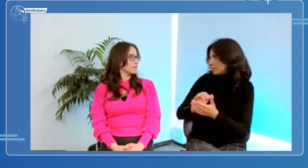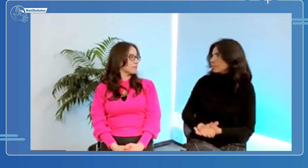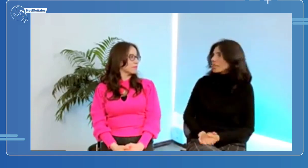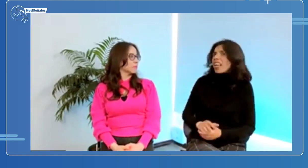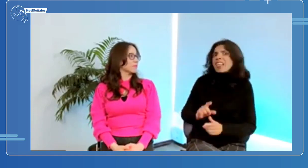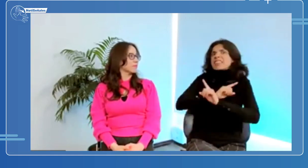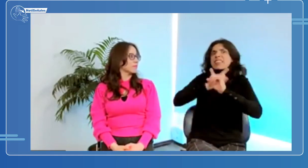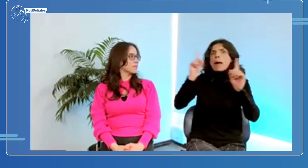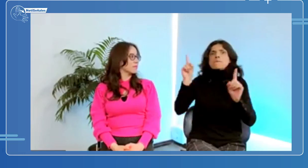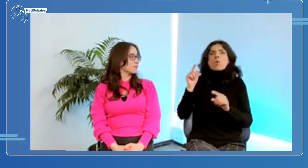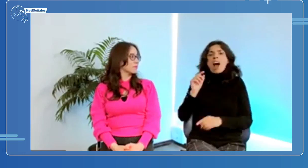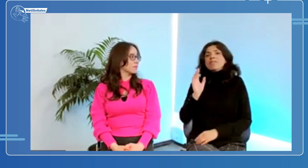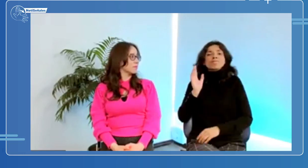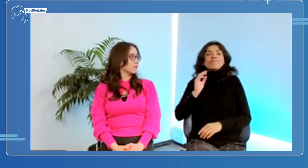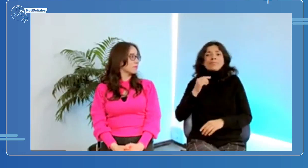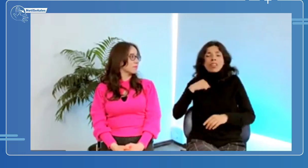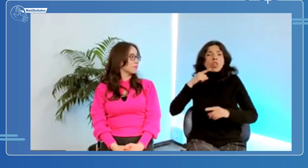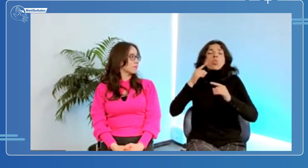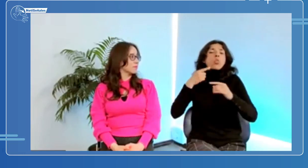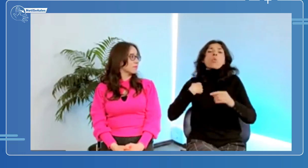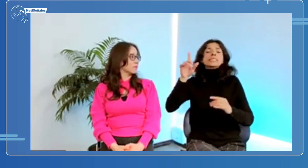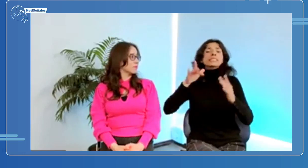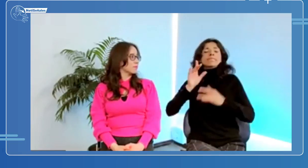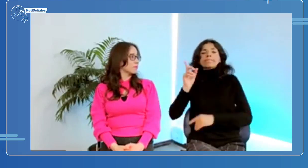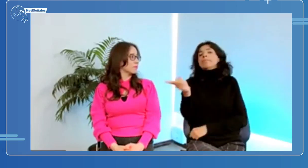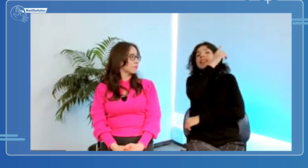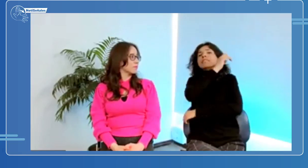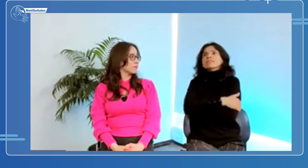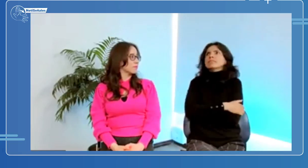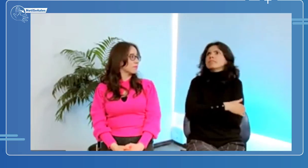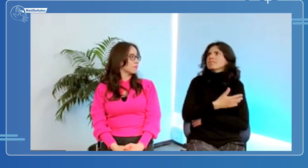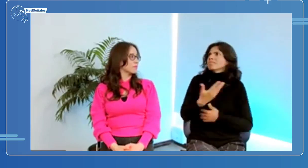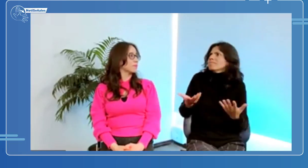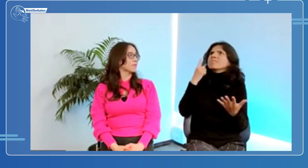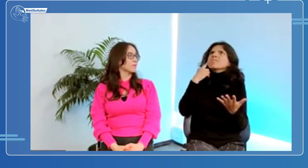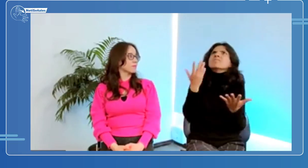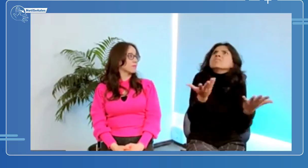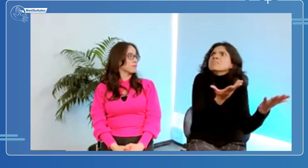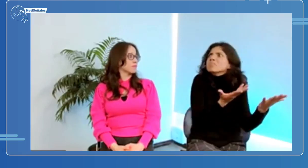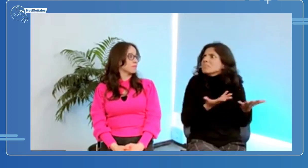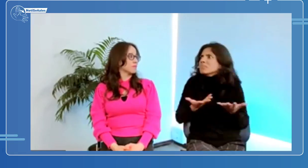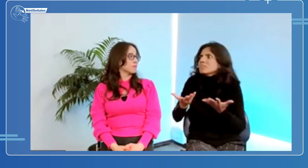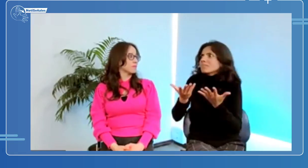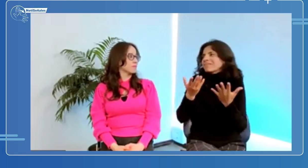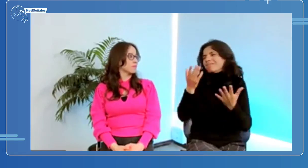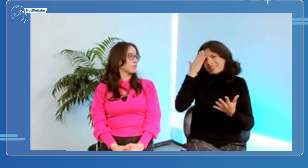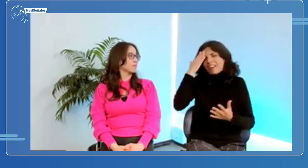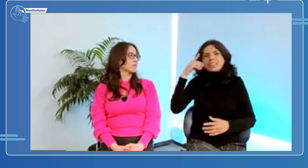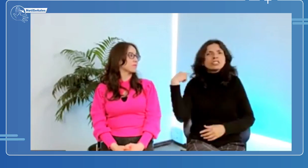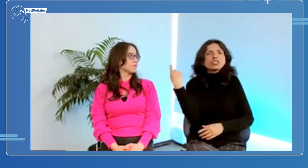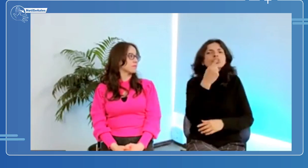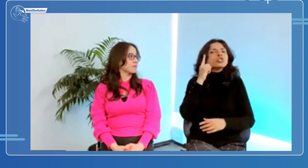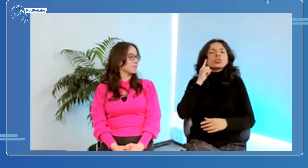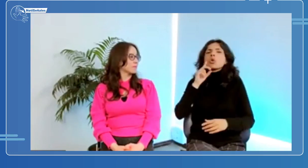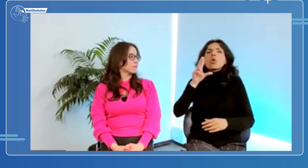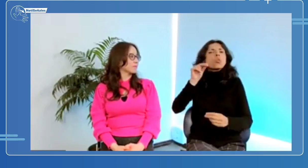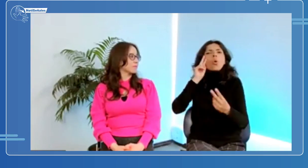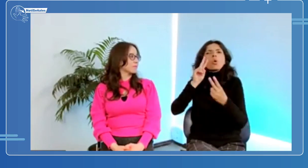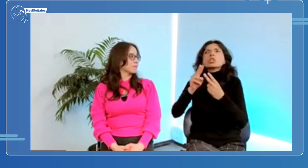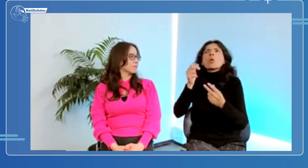gestión tendría que hacer. Tampoco es como, discúlpame, aquí no es, te tienes que ir a otro espacio porque la persona sorda pues está